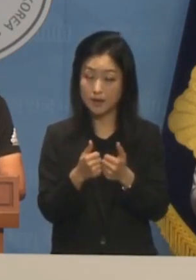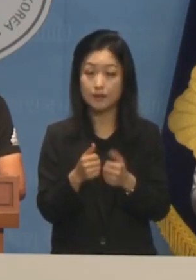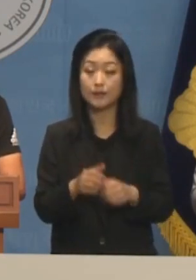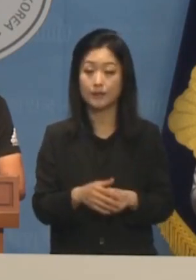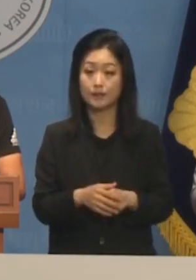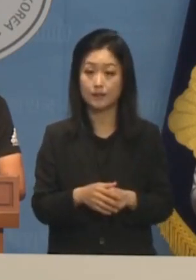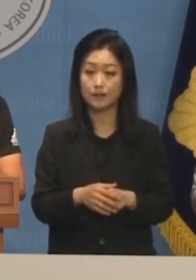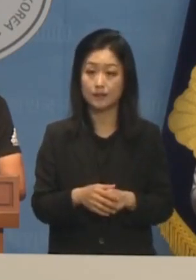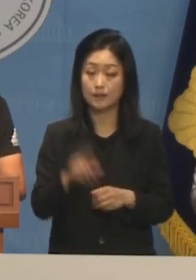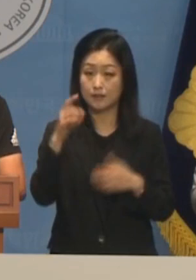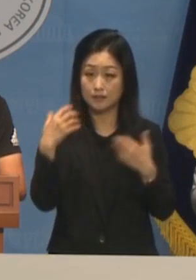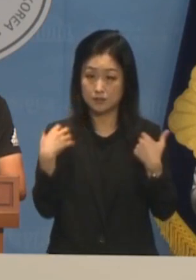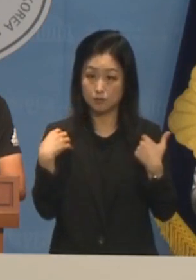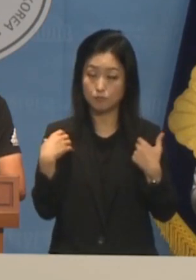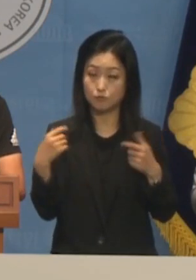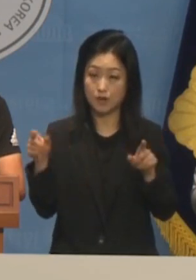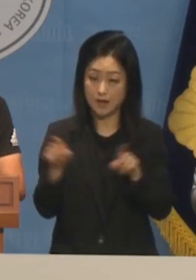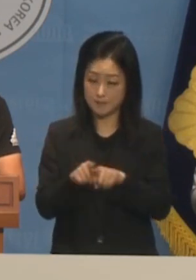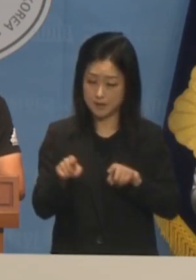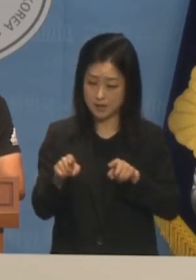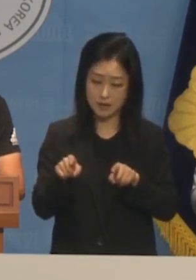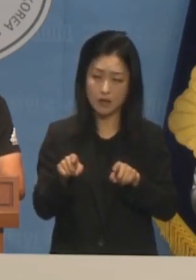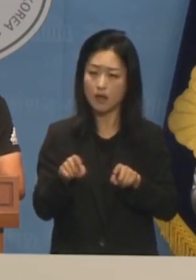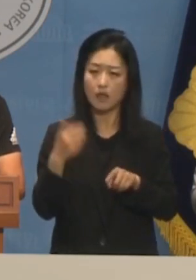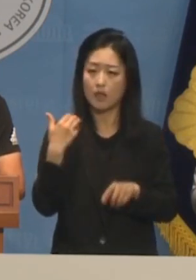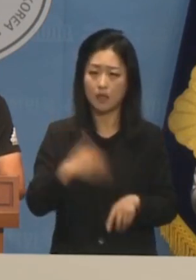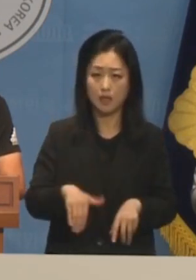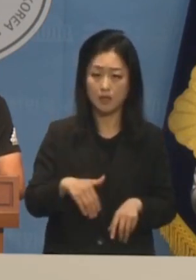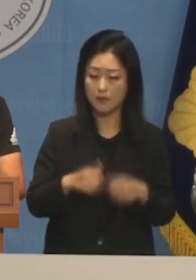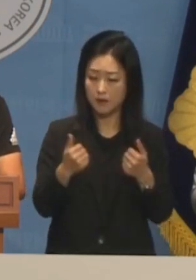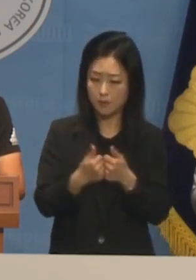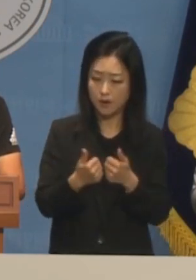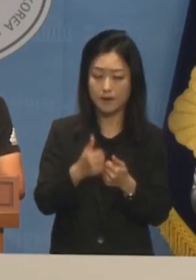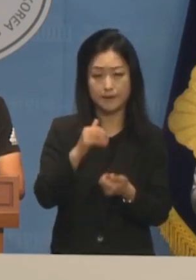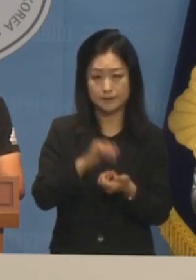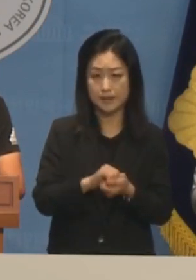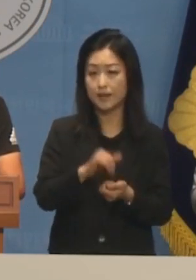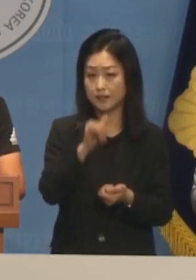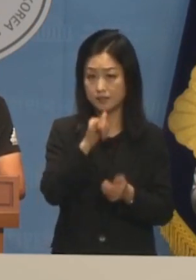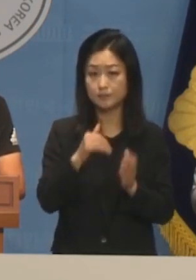그으며 한 발짝 나아가는 것조차 어려웠고 논의 또한 제한적이었습니다.